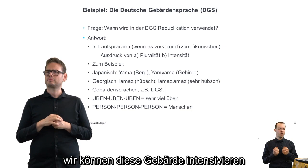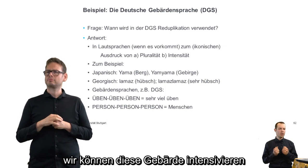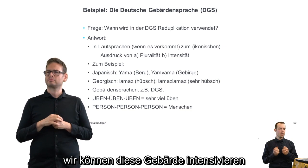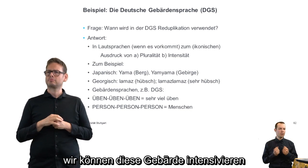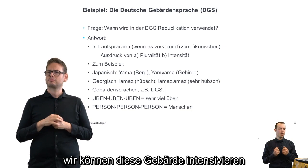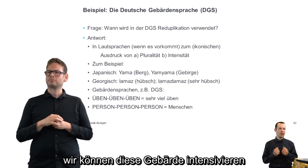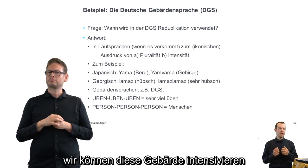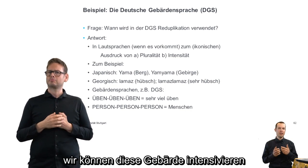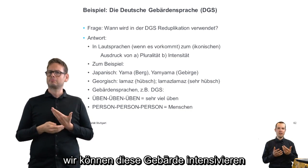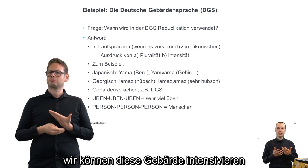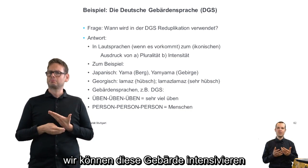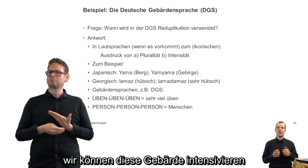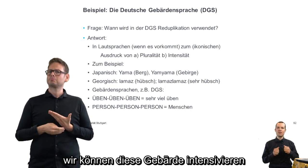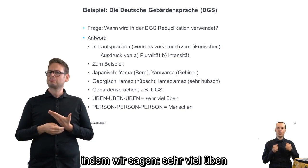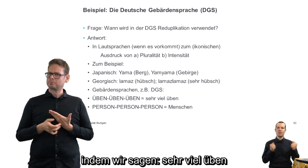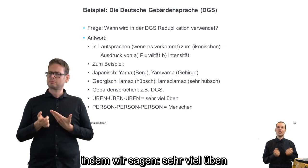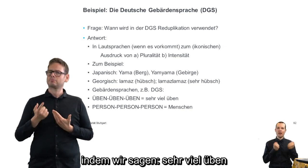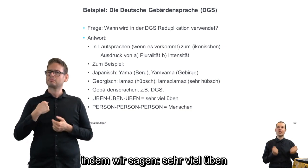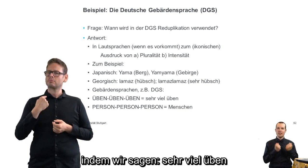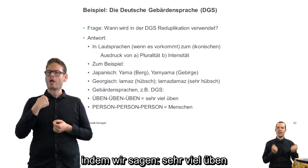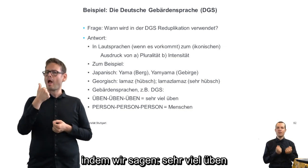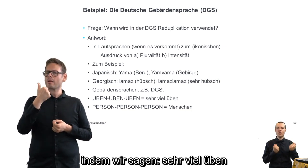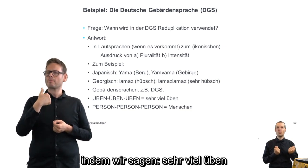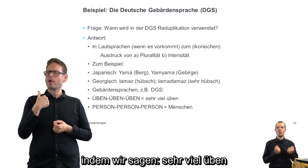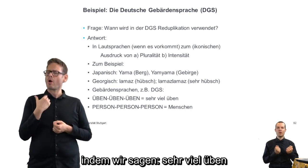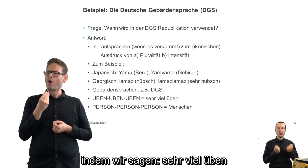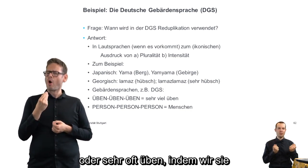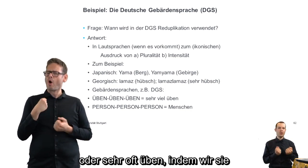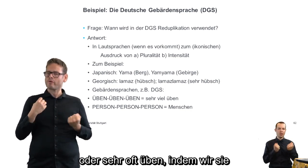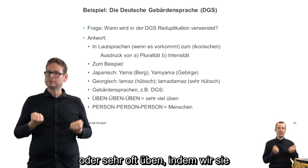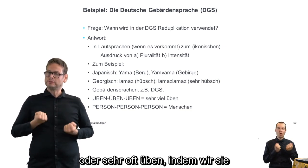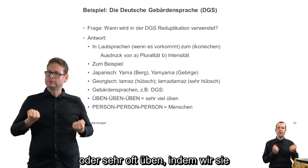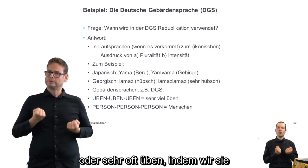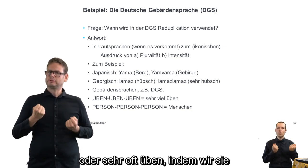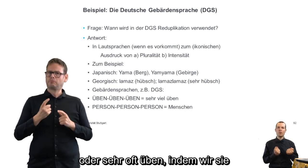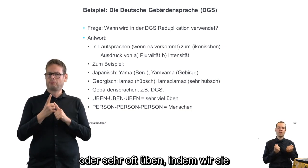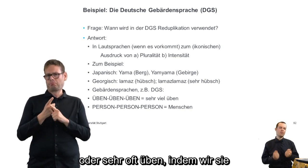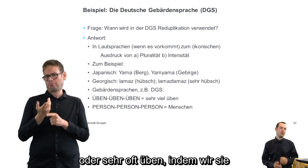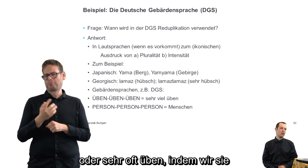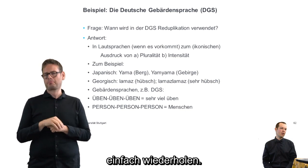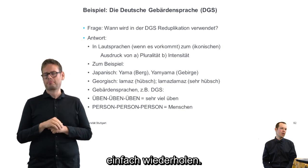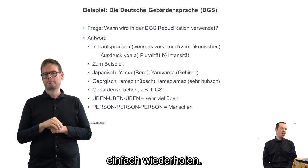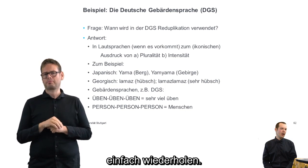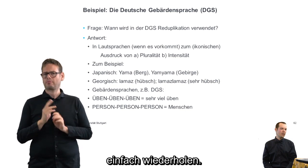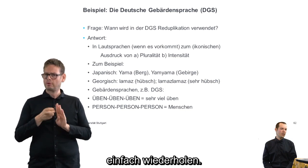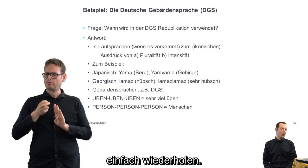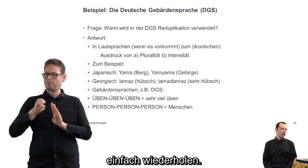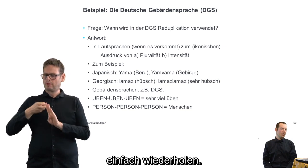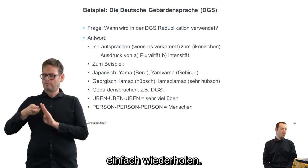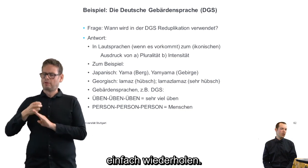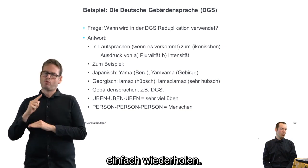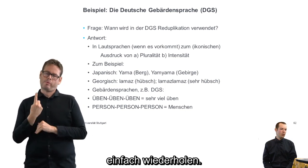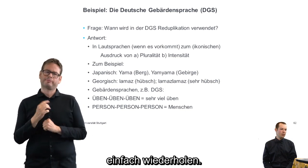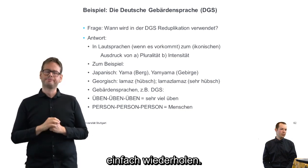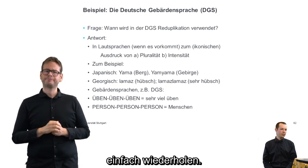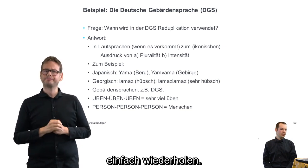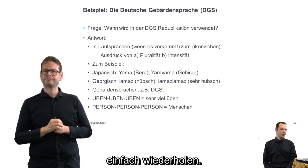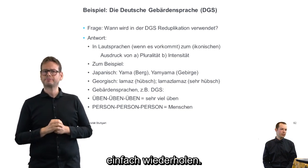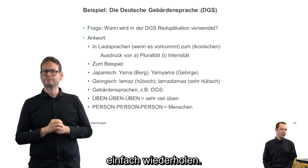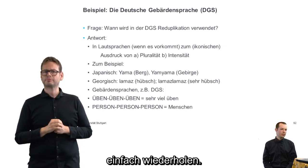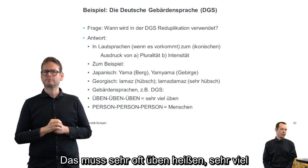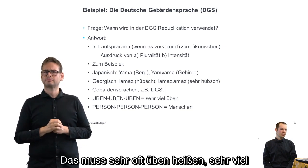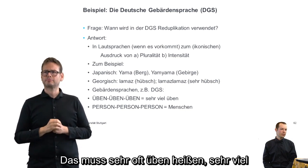und wir können diese Gebärde intensivieren indem wir sagen sehr viel üben oder sehr oft üben indem wir die einfach wiederholen